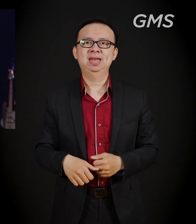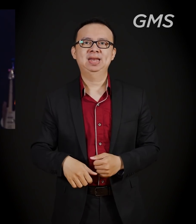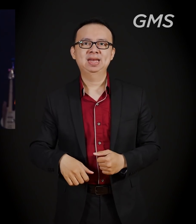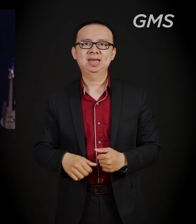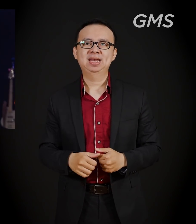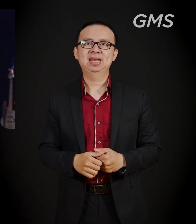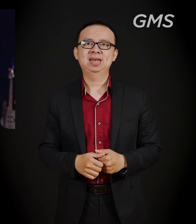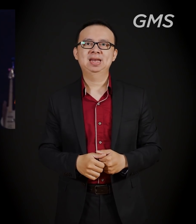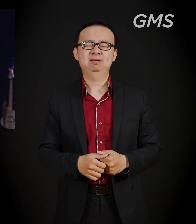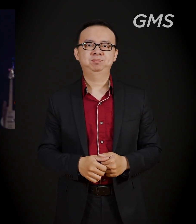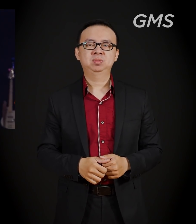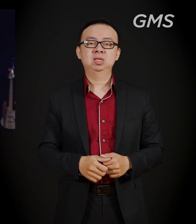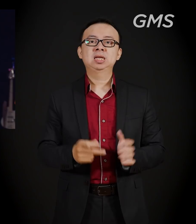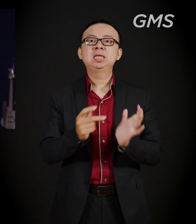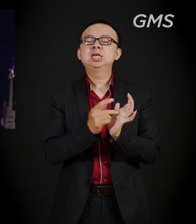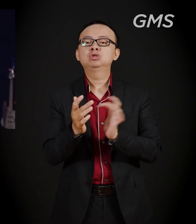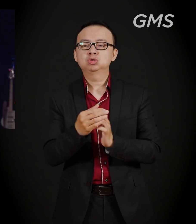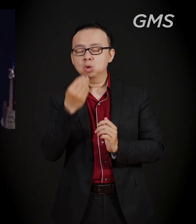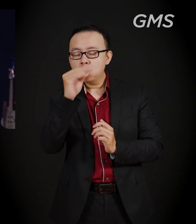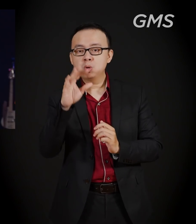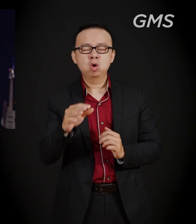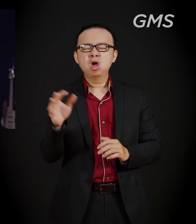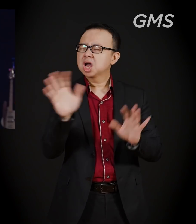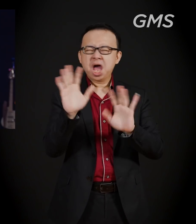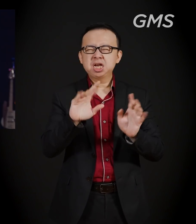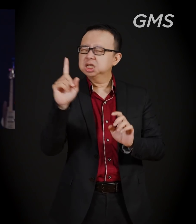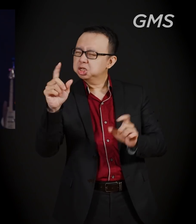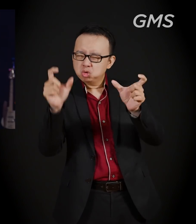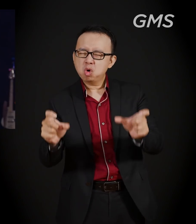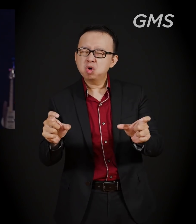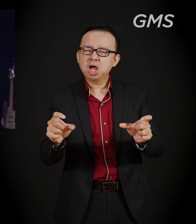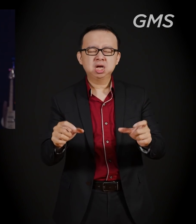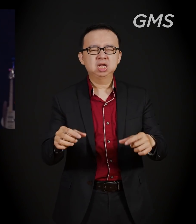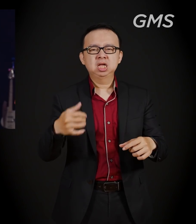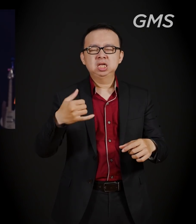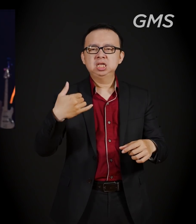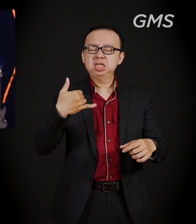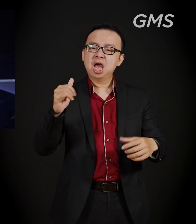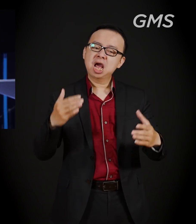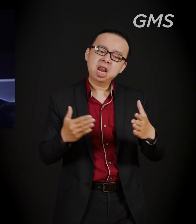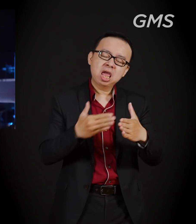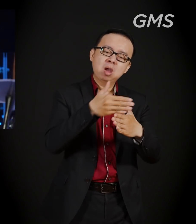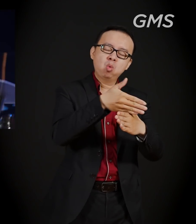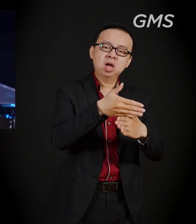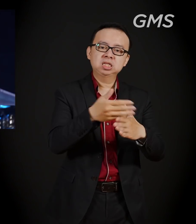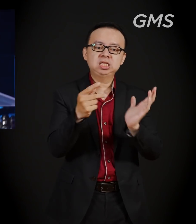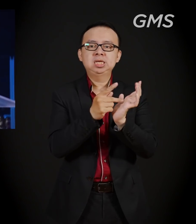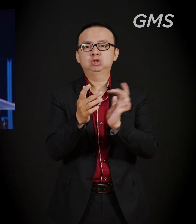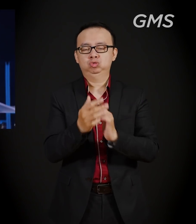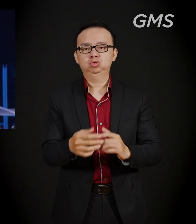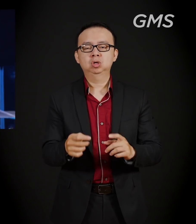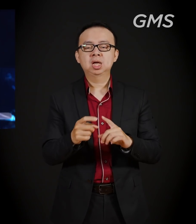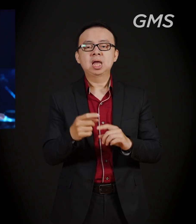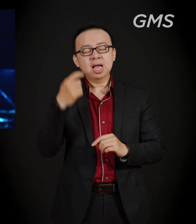Tidak ada seorang pun sampai kepada Bapa jika tidak melalui aku. Dan Yesus jelaskan, why? Karena Yesus bilang,